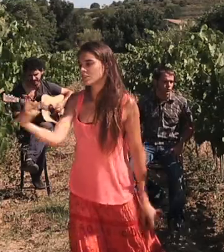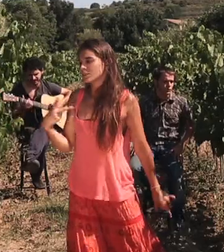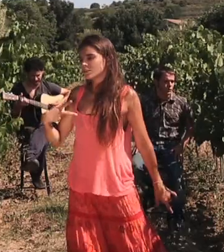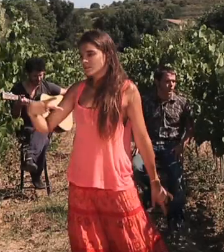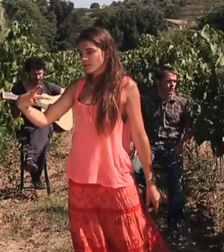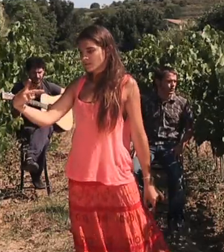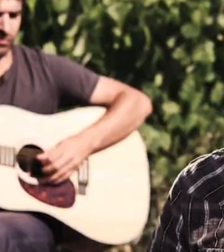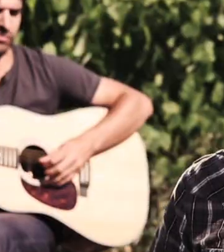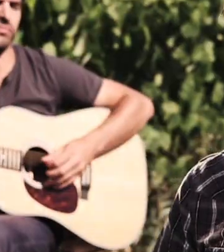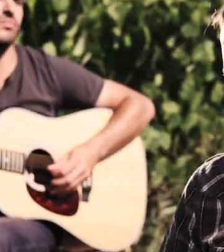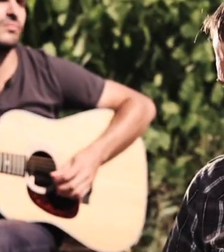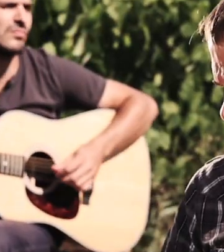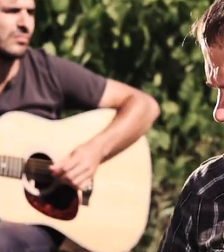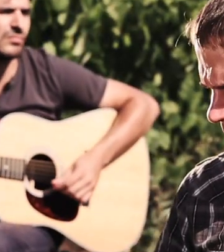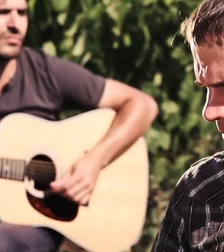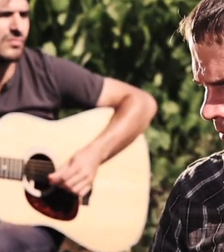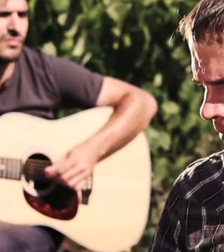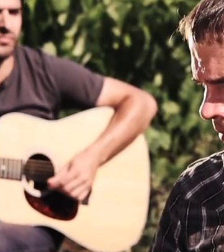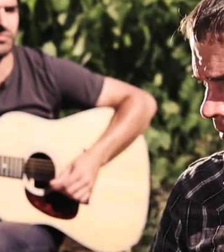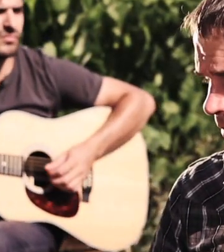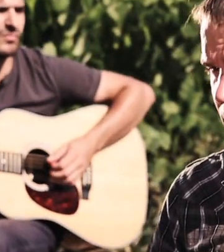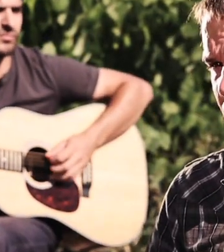per tots dos.